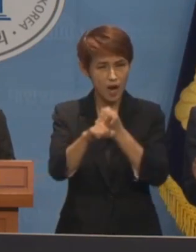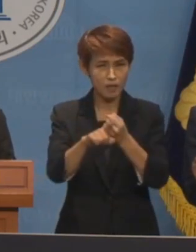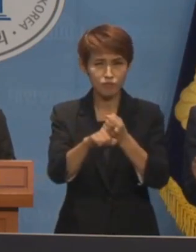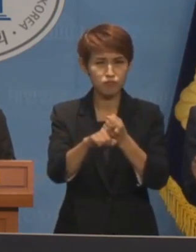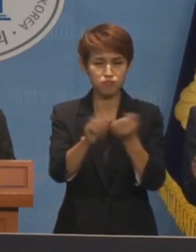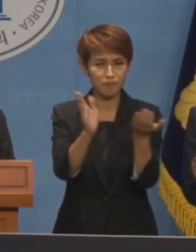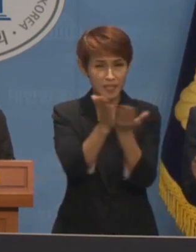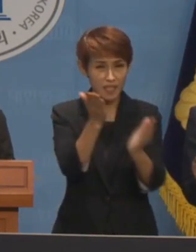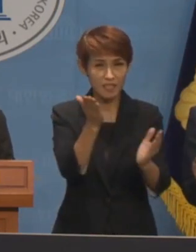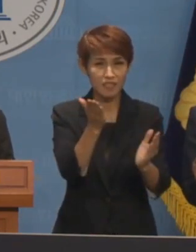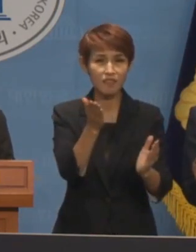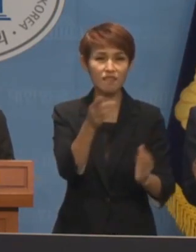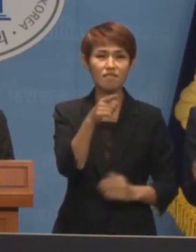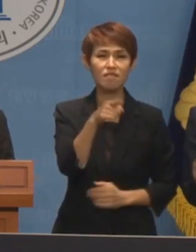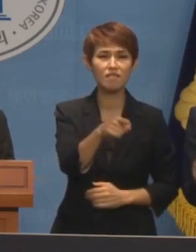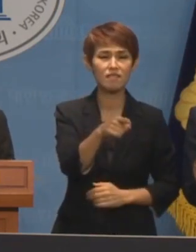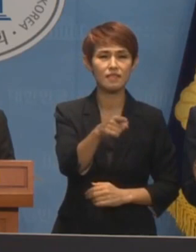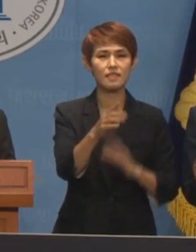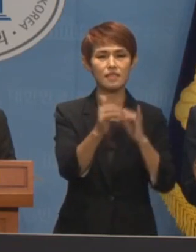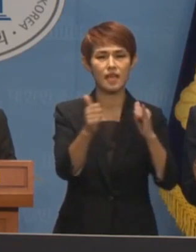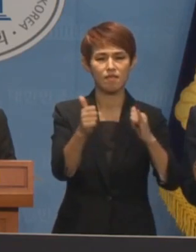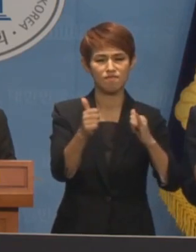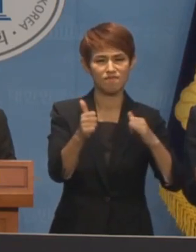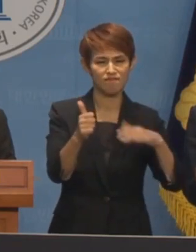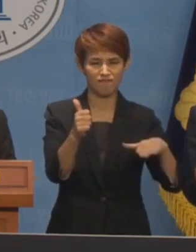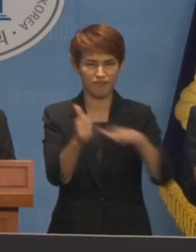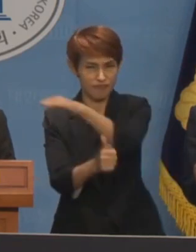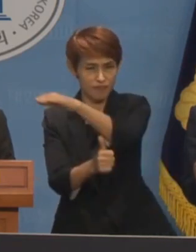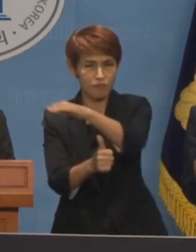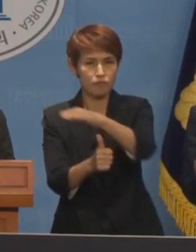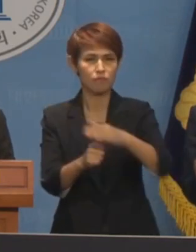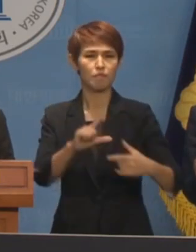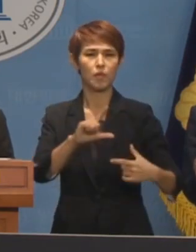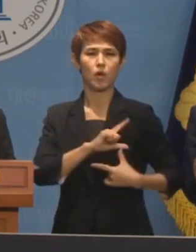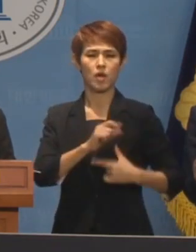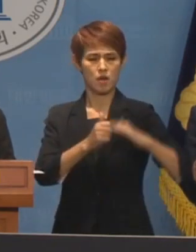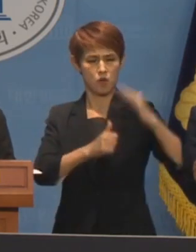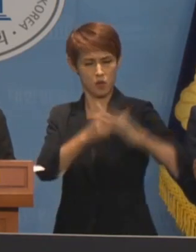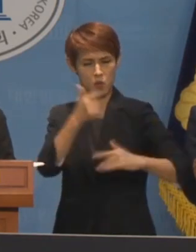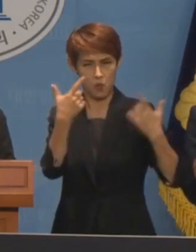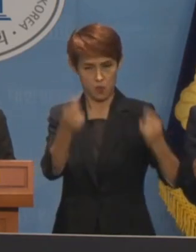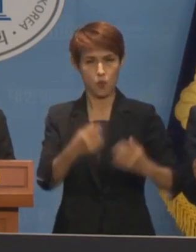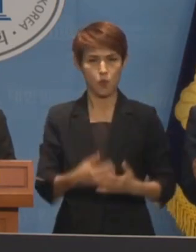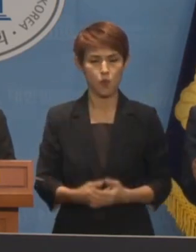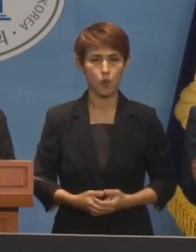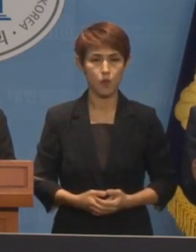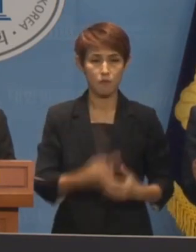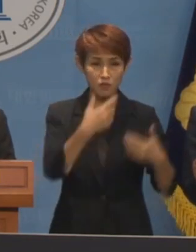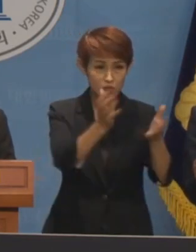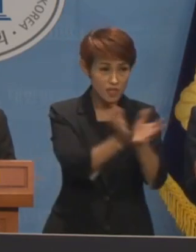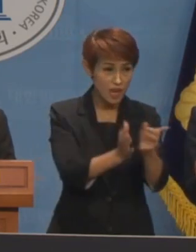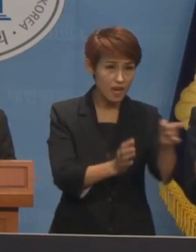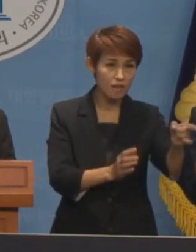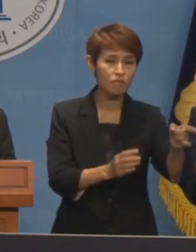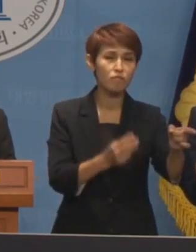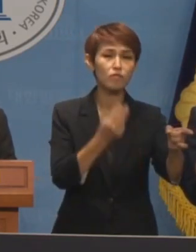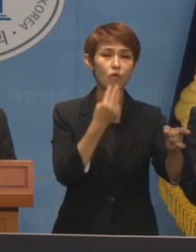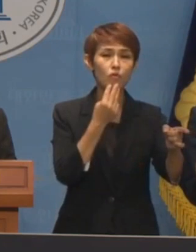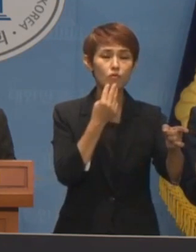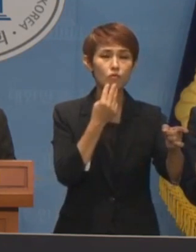없는 모함과 인신공격이며 명예훼손인 것이다. 또한 더불어민주당 서울